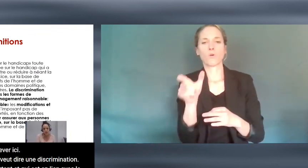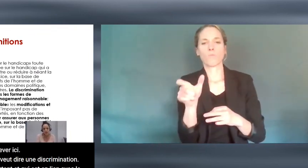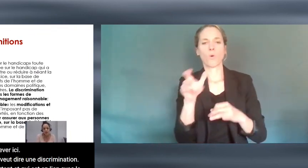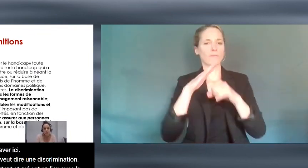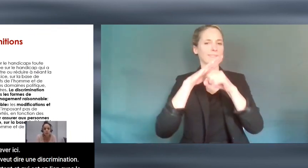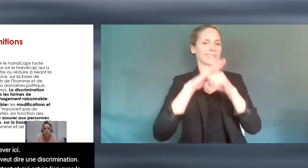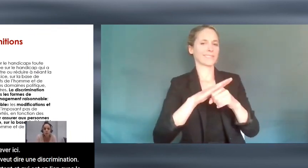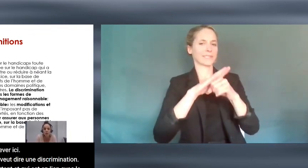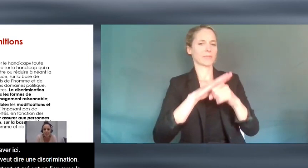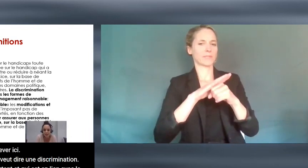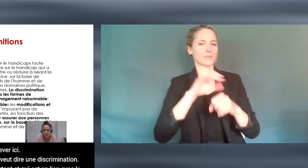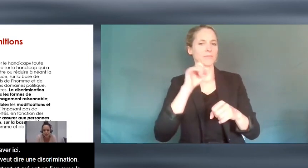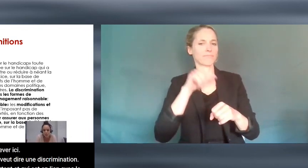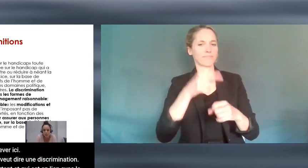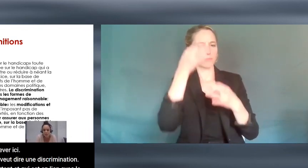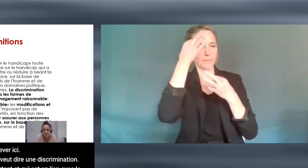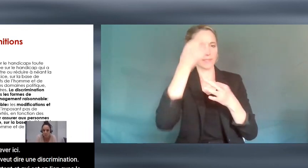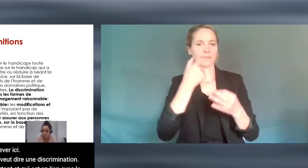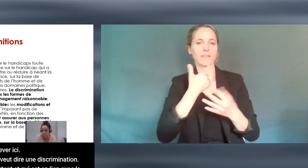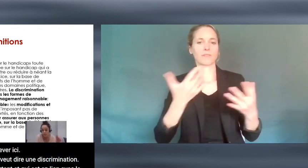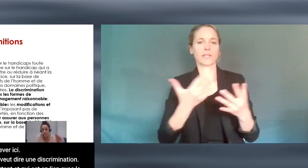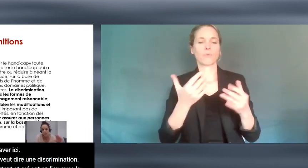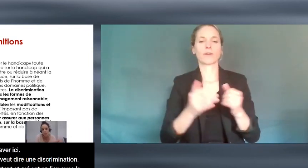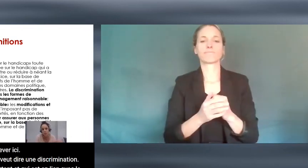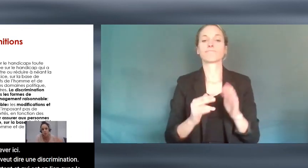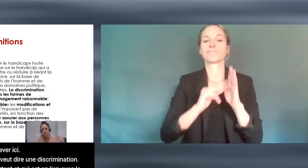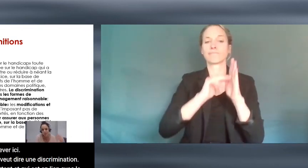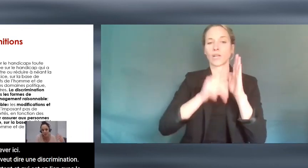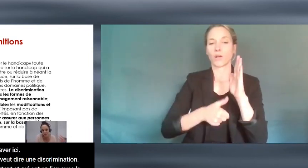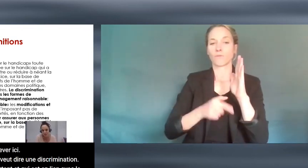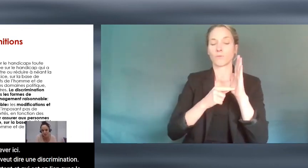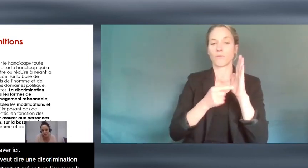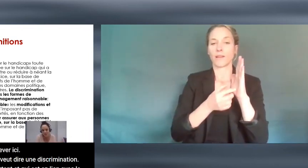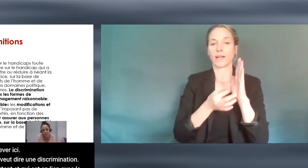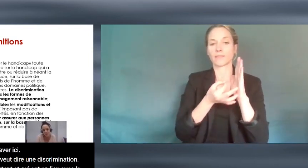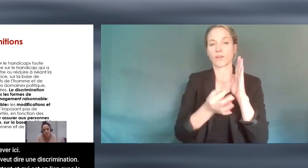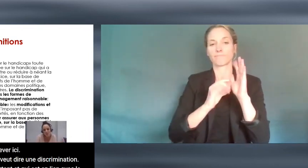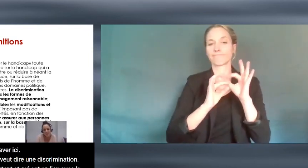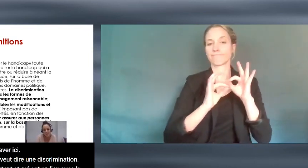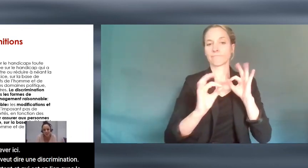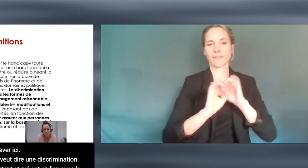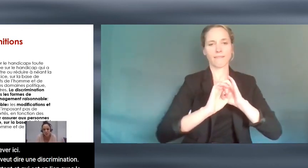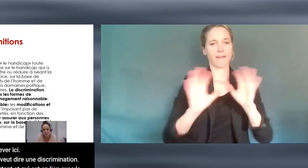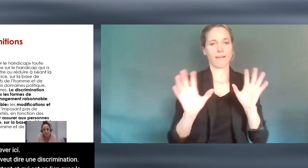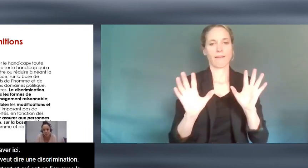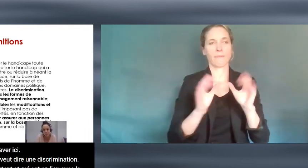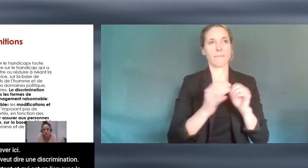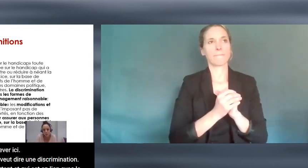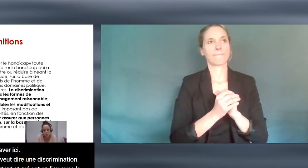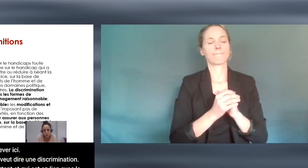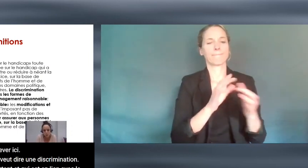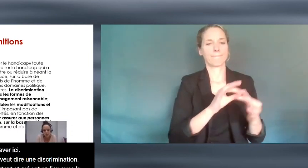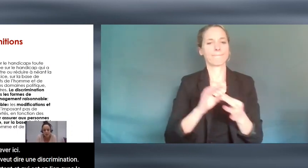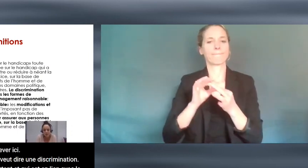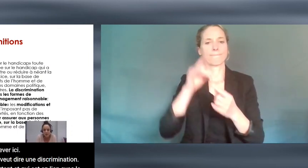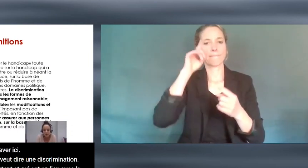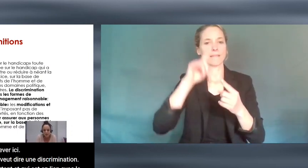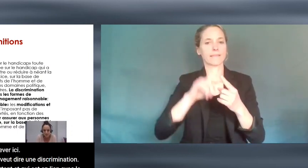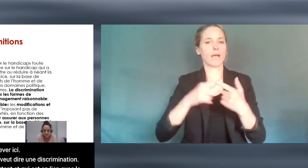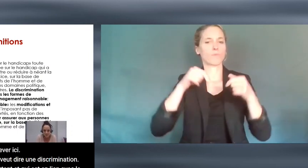Et là, la Convention clarifie un point qui est important et qui est important aussi en lien avec le sujet qui nous préoccupe